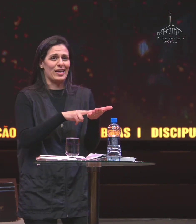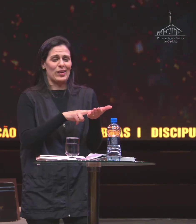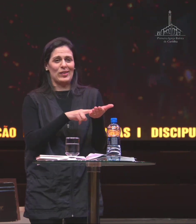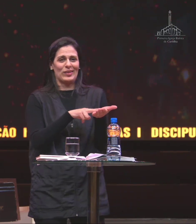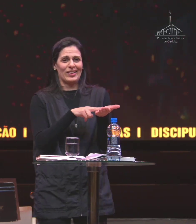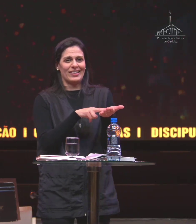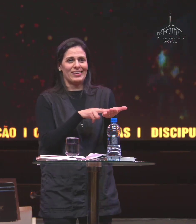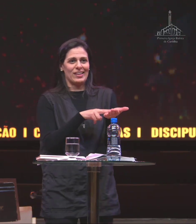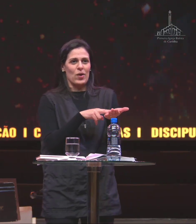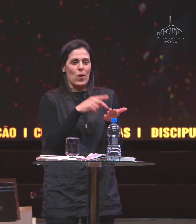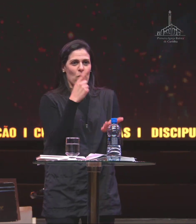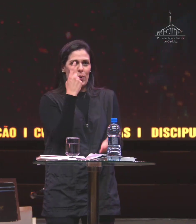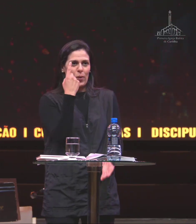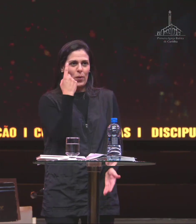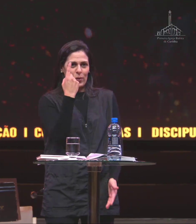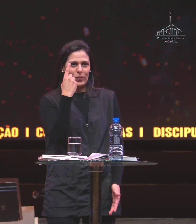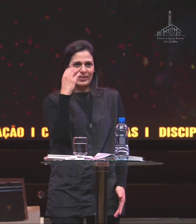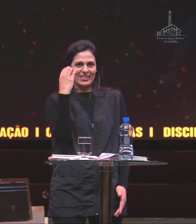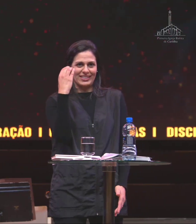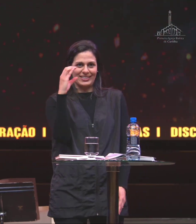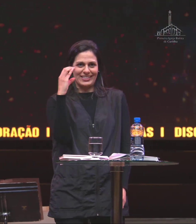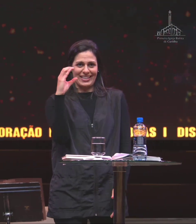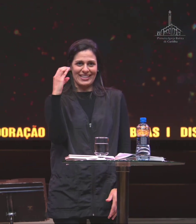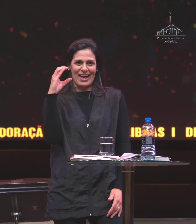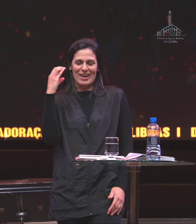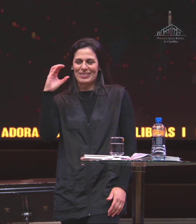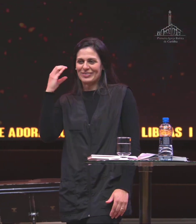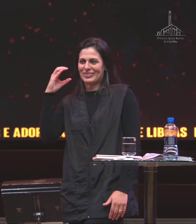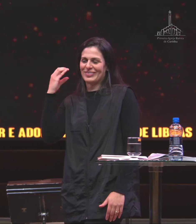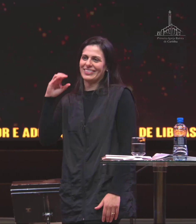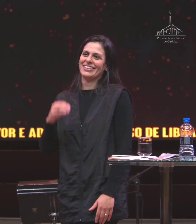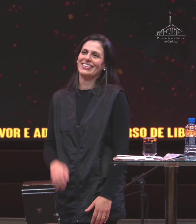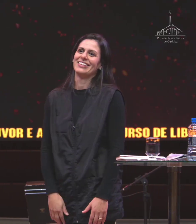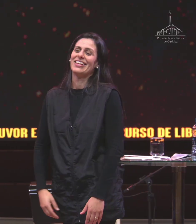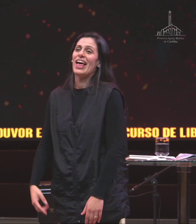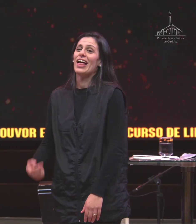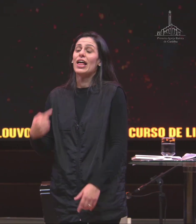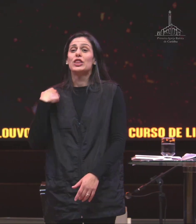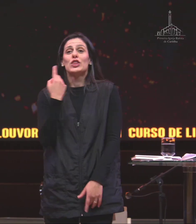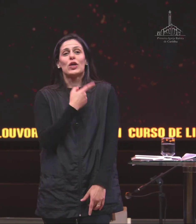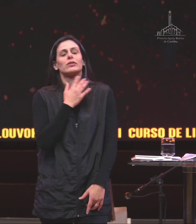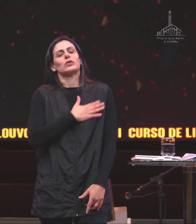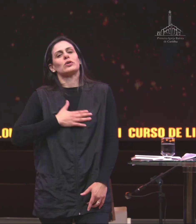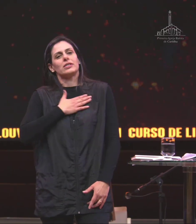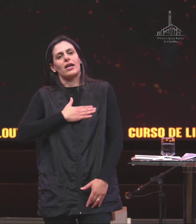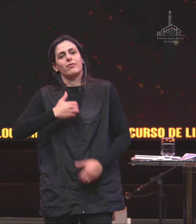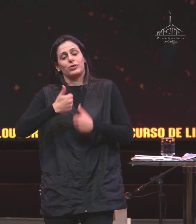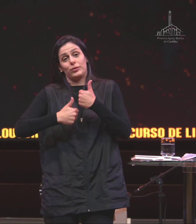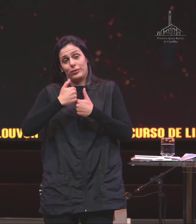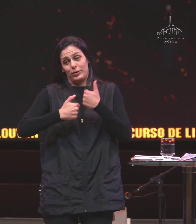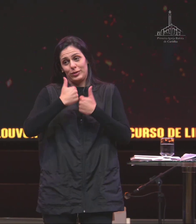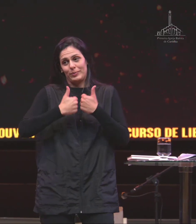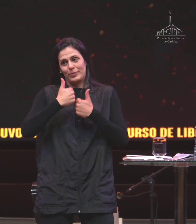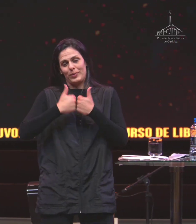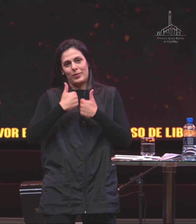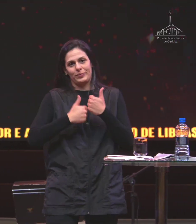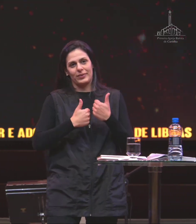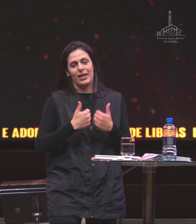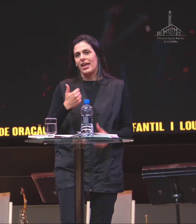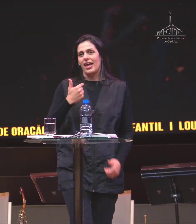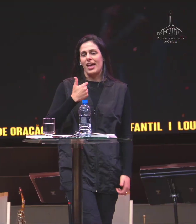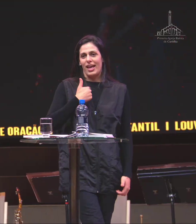minha mente. Vamos ler lá de volta ao texto. Eu gosto muito, né, do apóstolo Paulo. e principalmente da